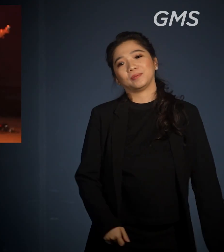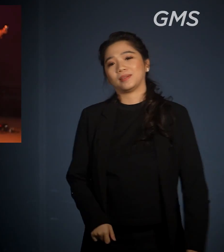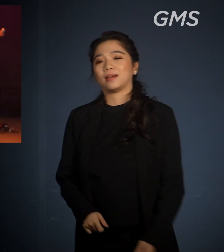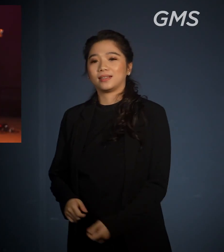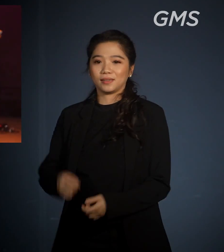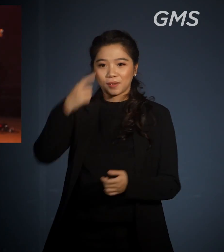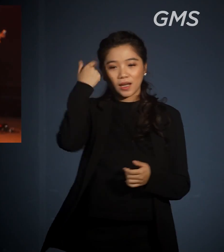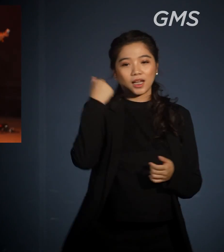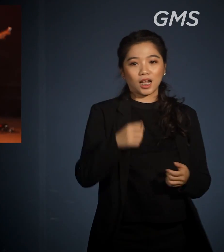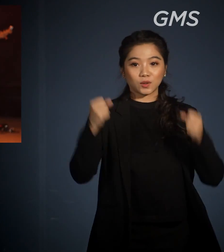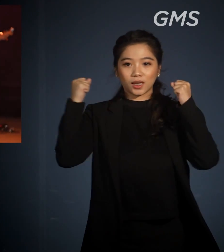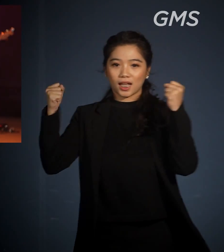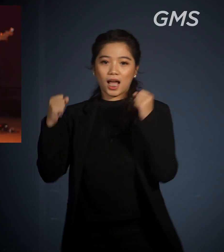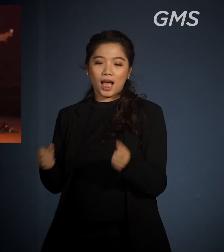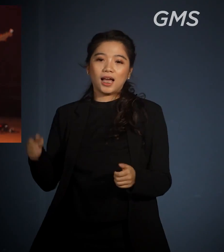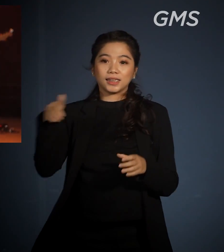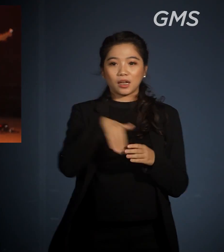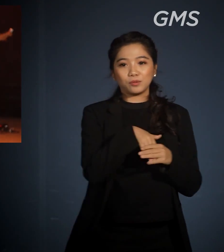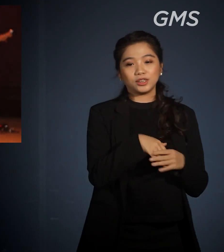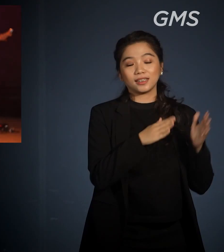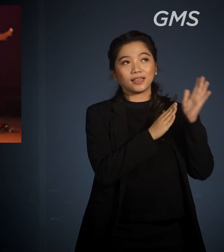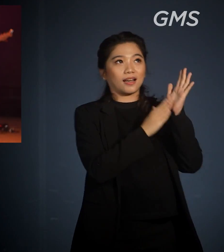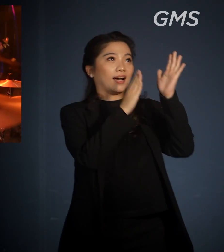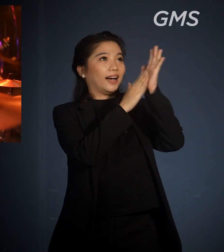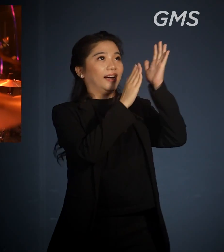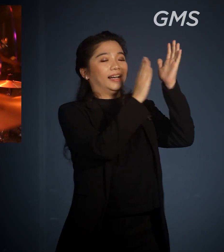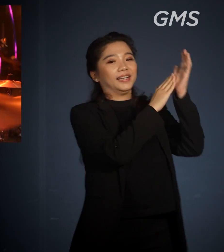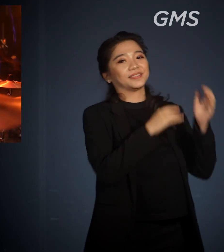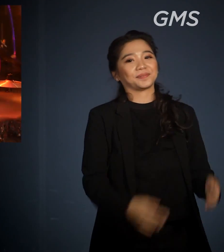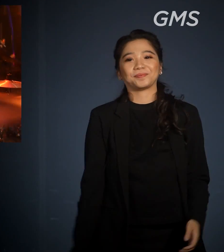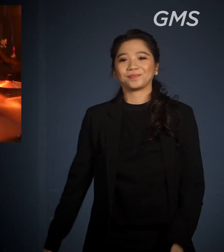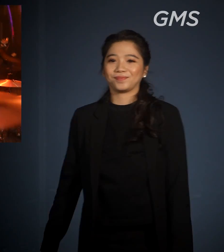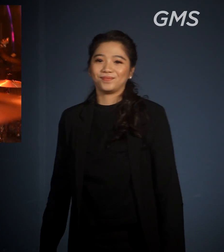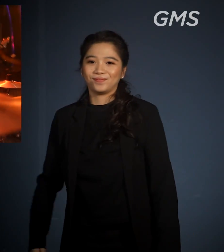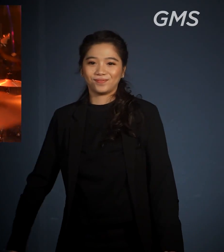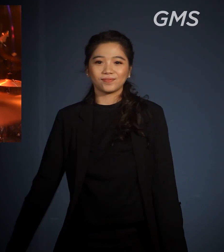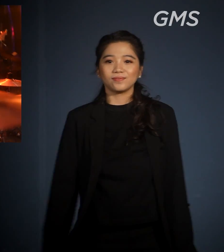sebab ada kuasa dalam pujian.